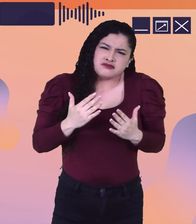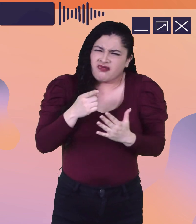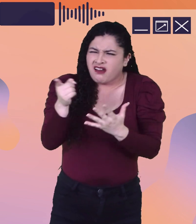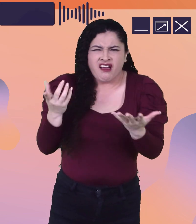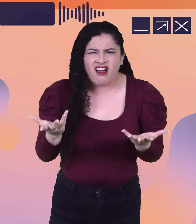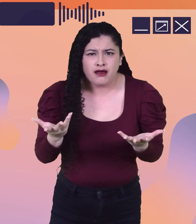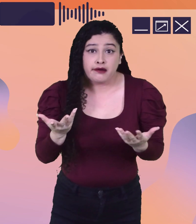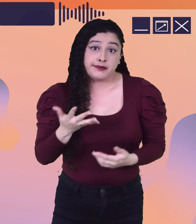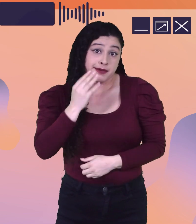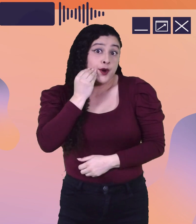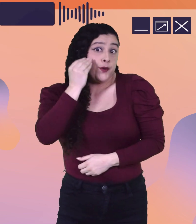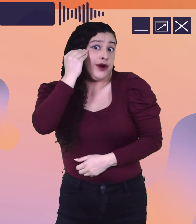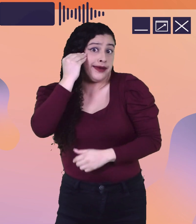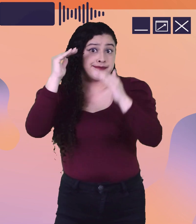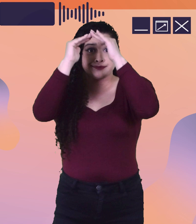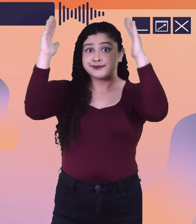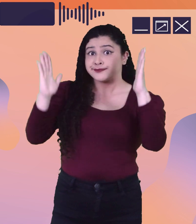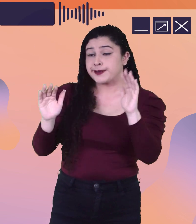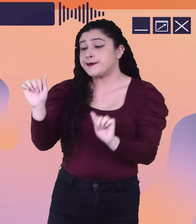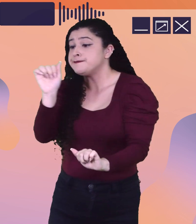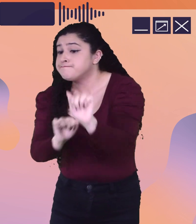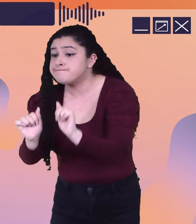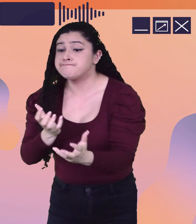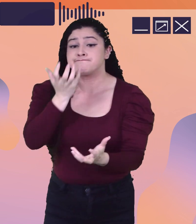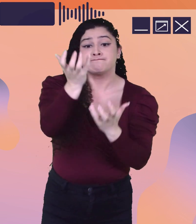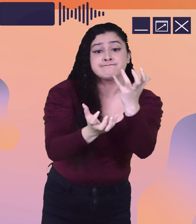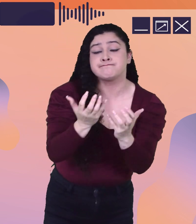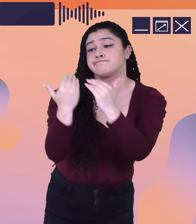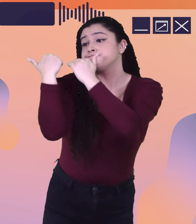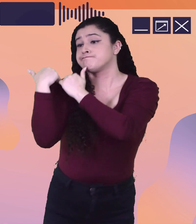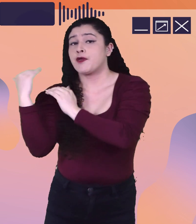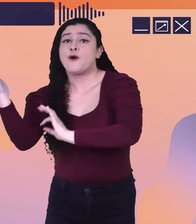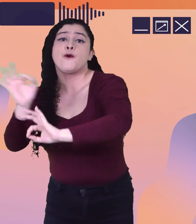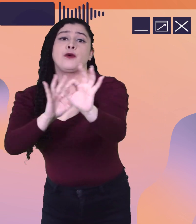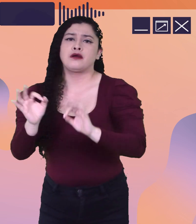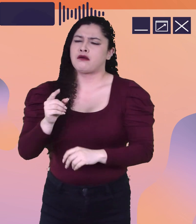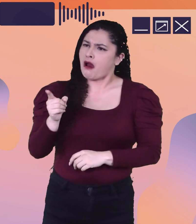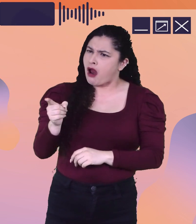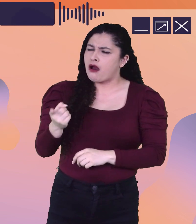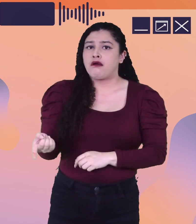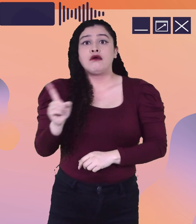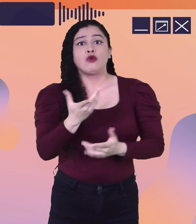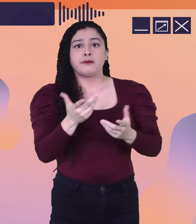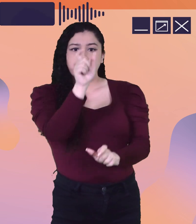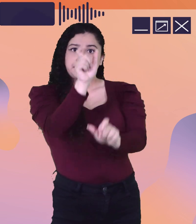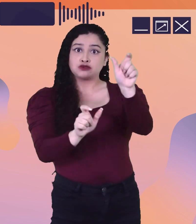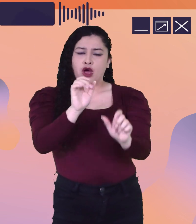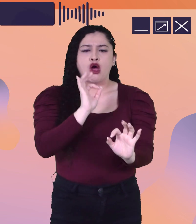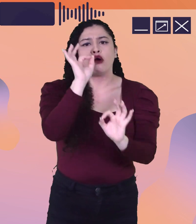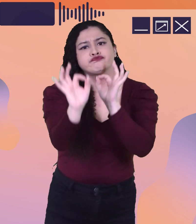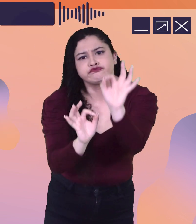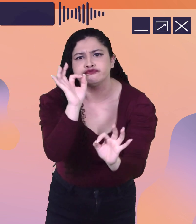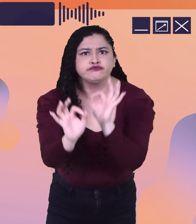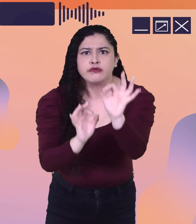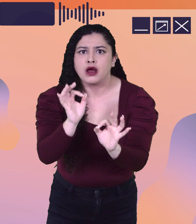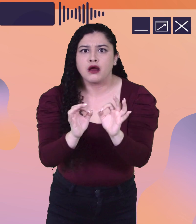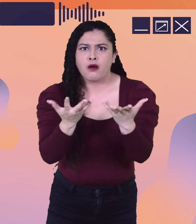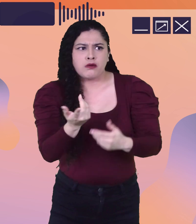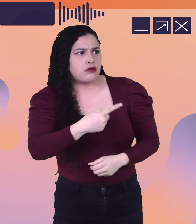asignado, a cargo de las tareas domésticas y de cuidado, sin participación en la esfera pública,